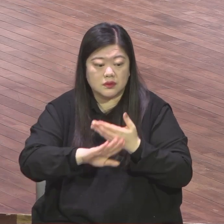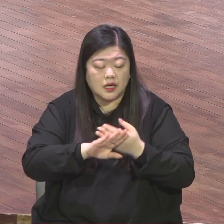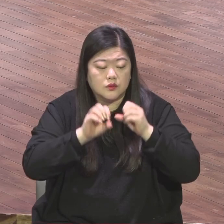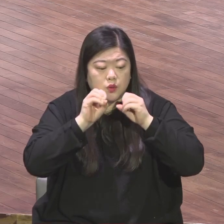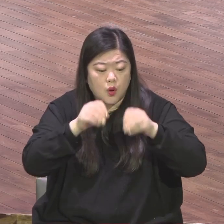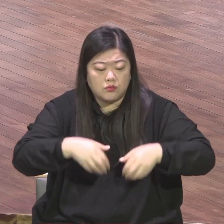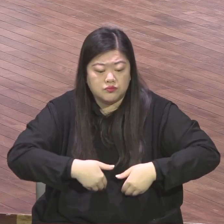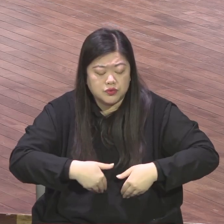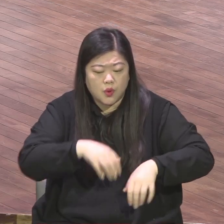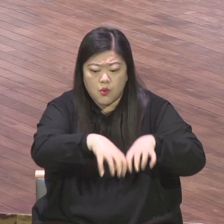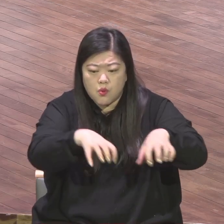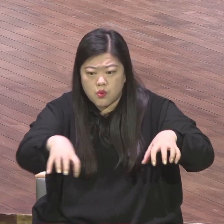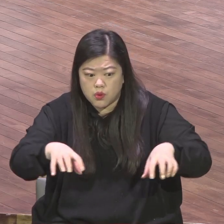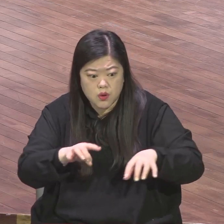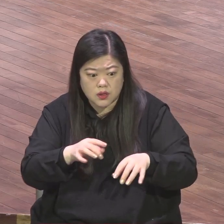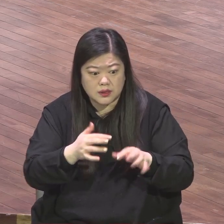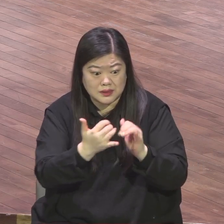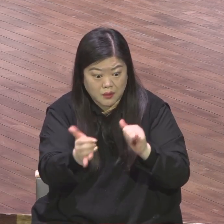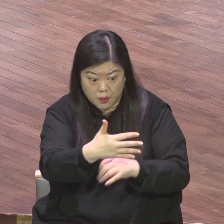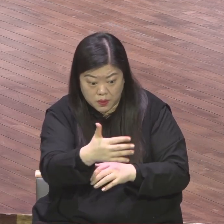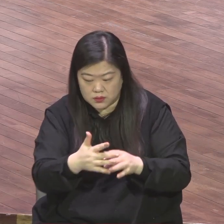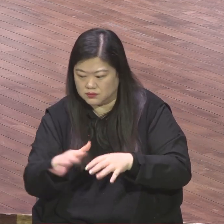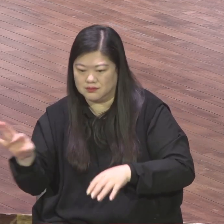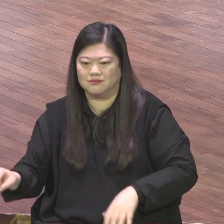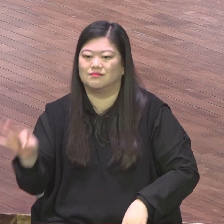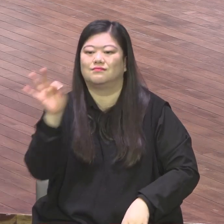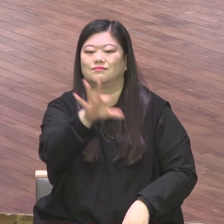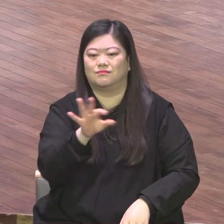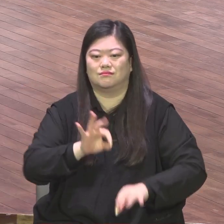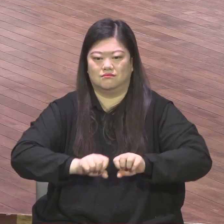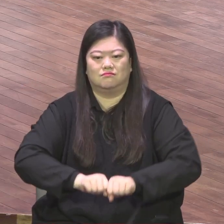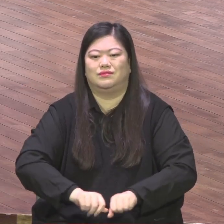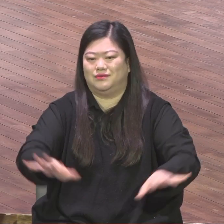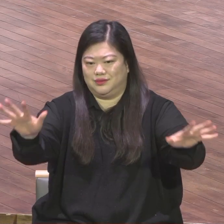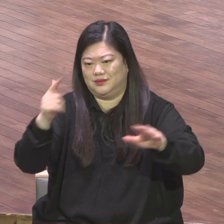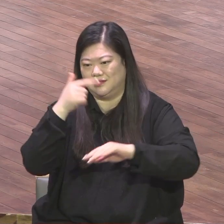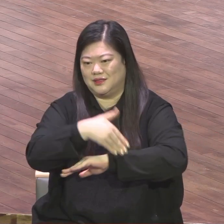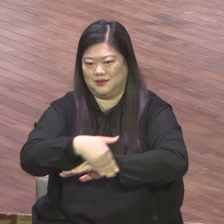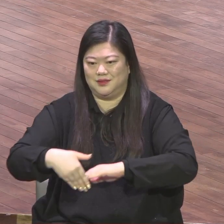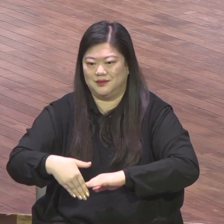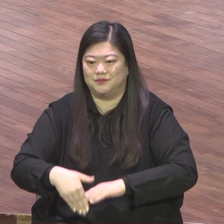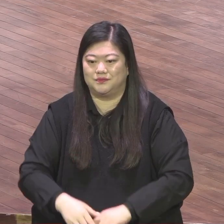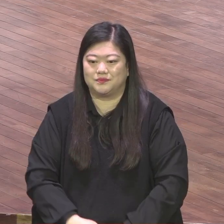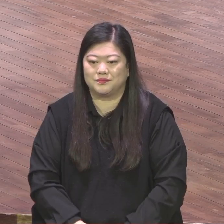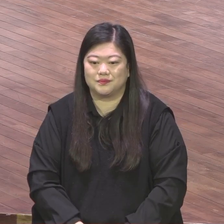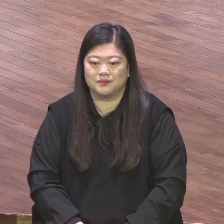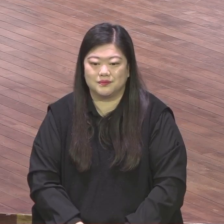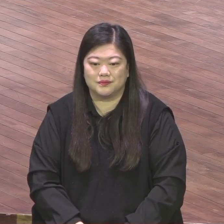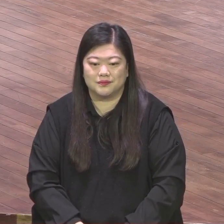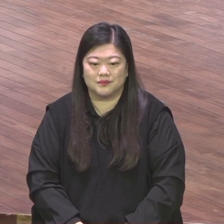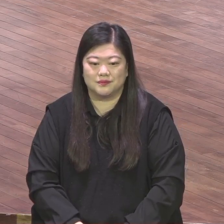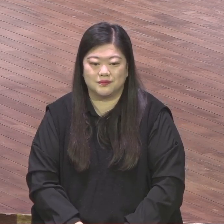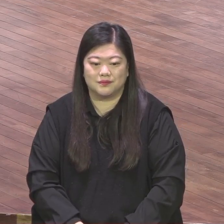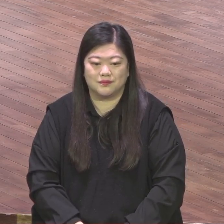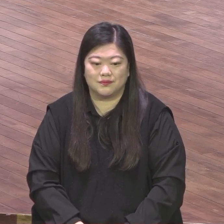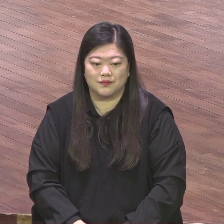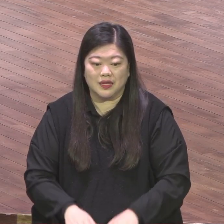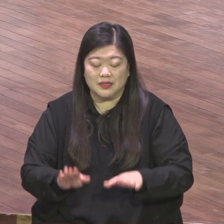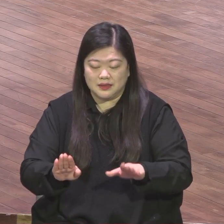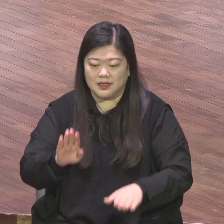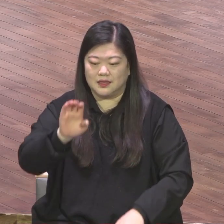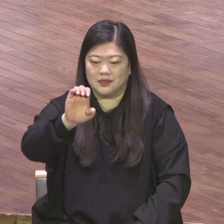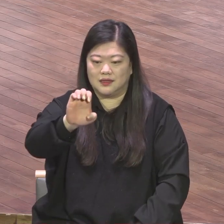막으시고 증거하실 것입니다. 이런 세밀한 응답 사실적으로 누리기 위해서 지금 이